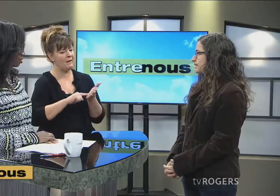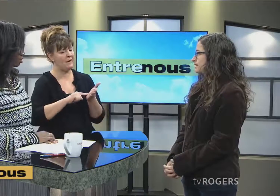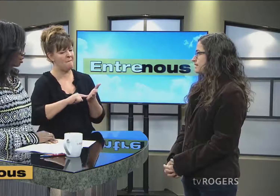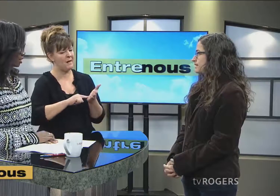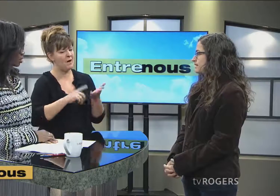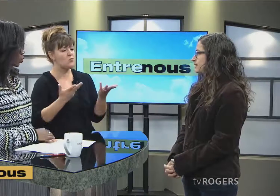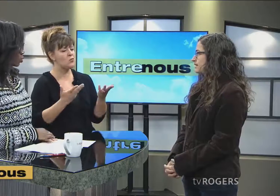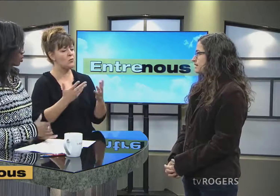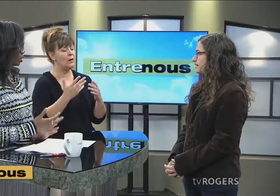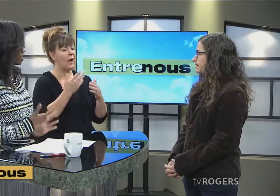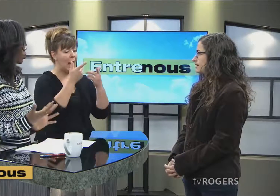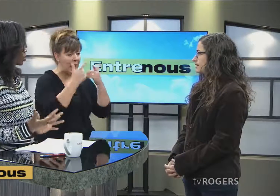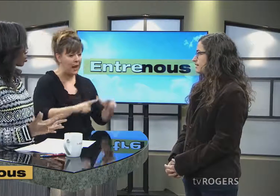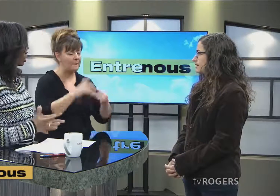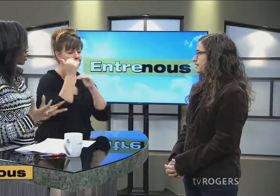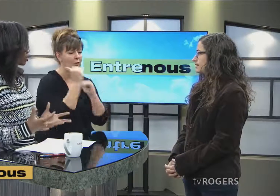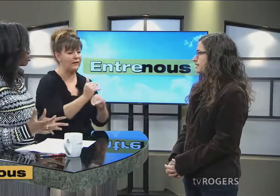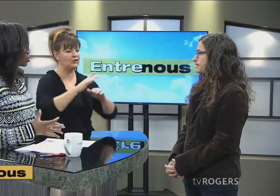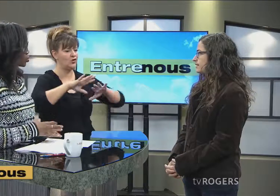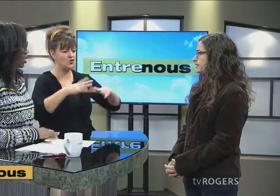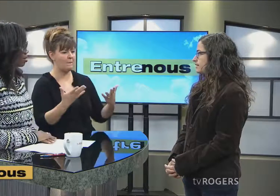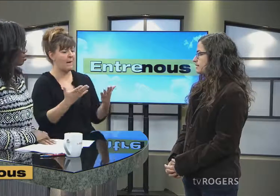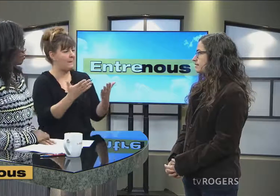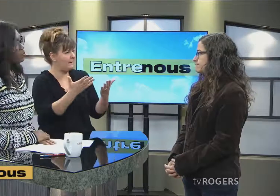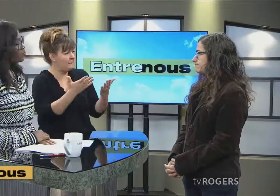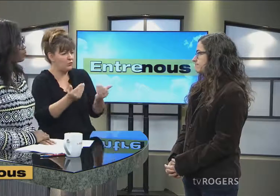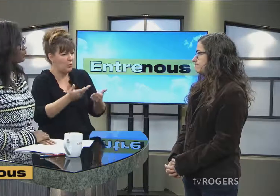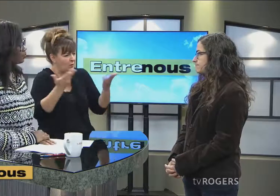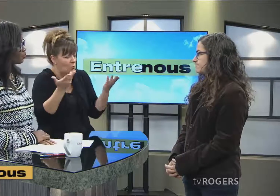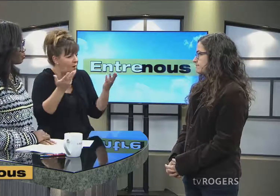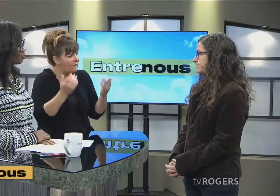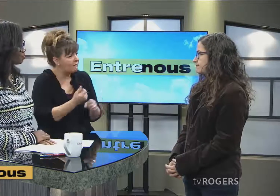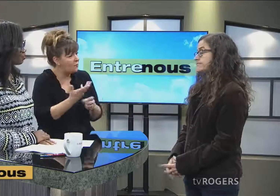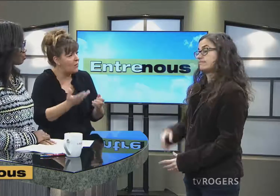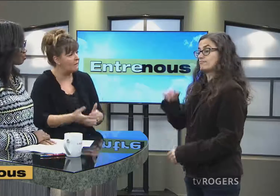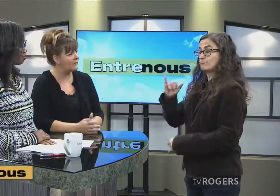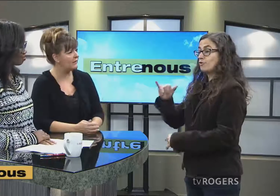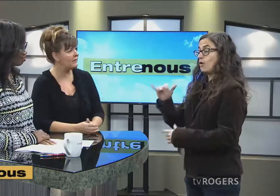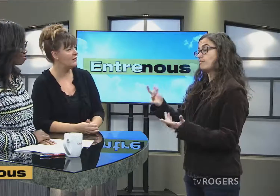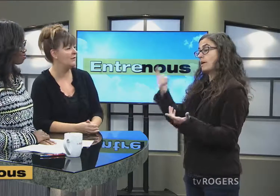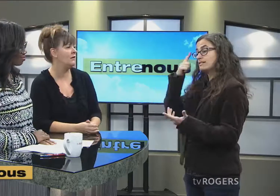cette langue? Quelles sont les demandes? Quels sont les besoins?